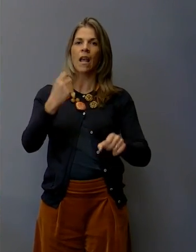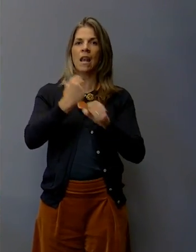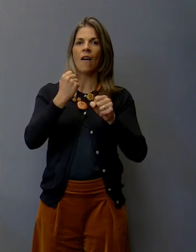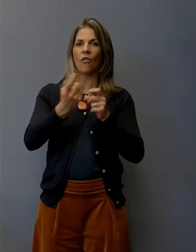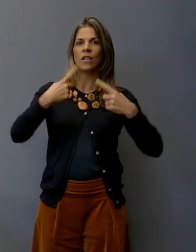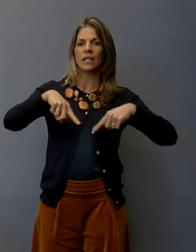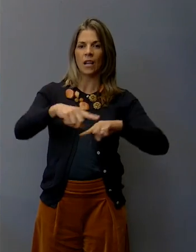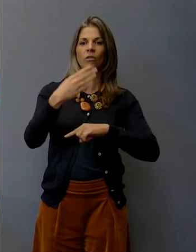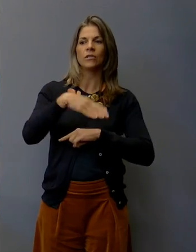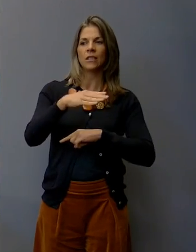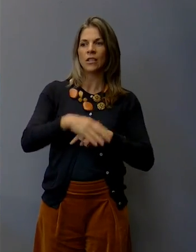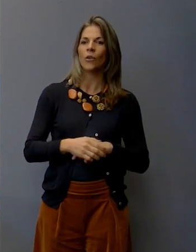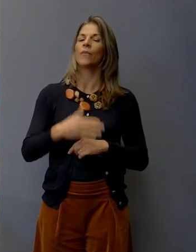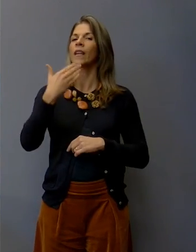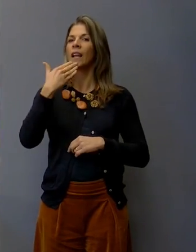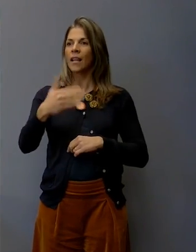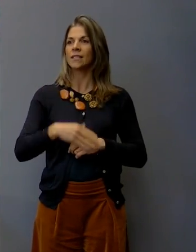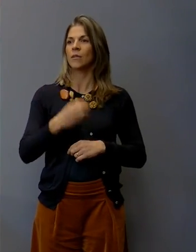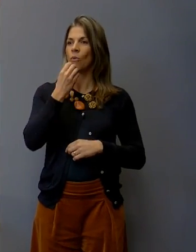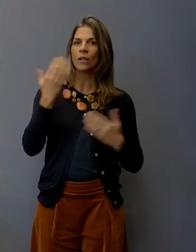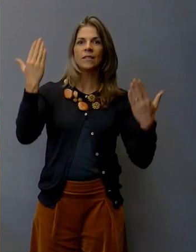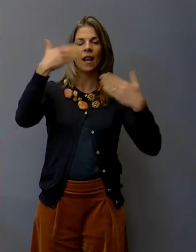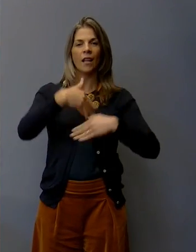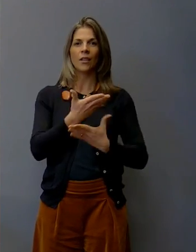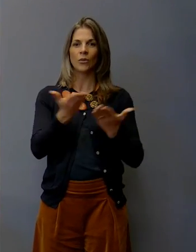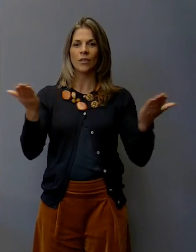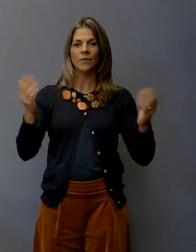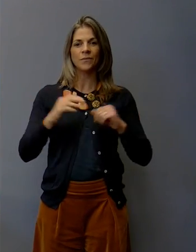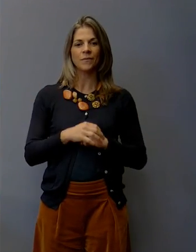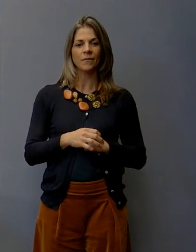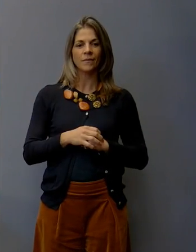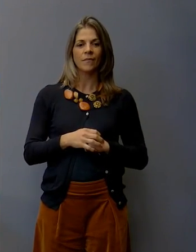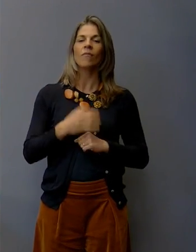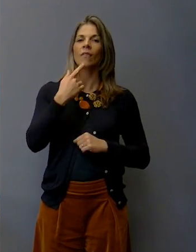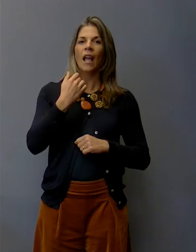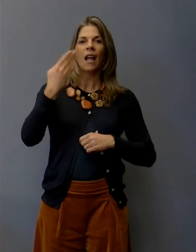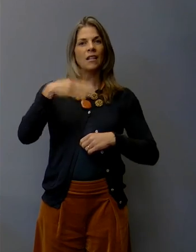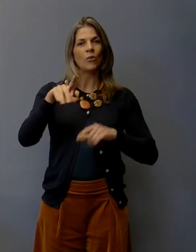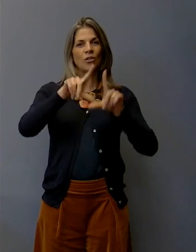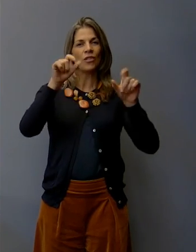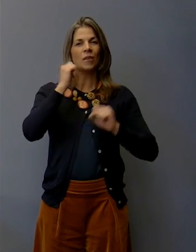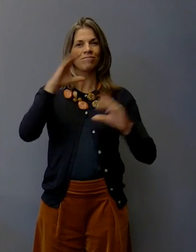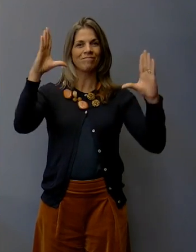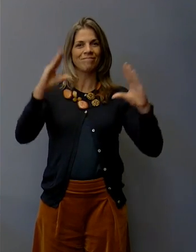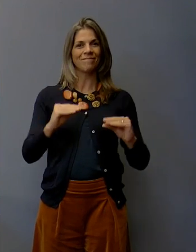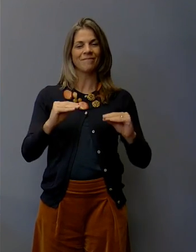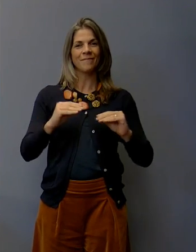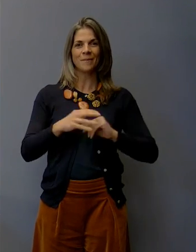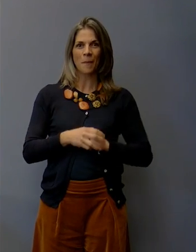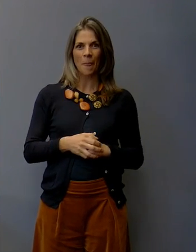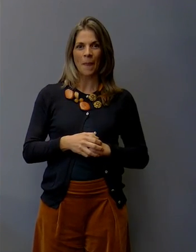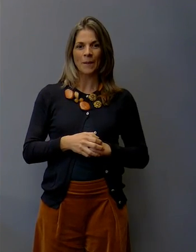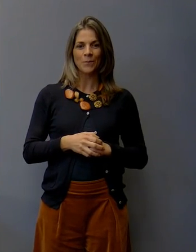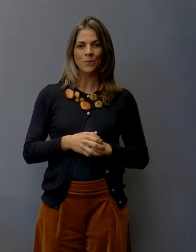buona serata a tutti grazie chiedo a ridurre a digitali link a rompere la registrazione grazie a